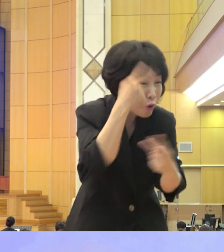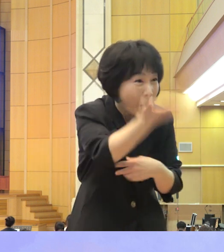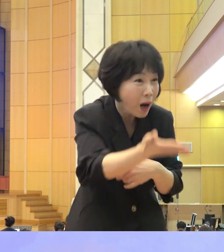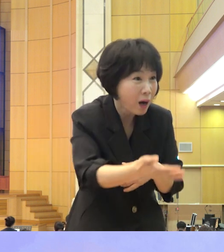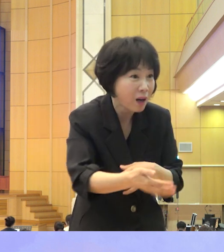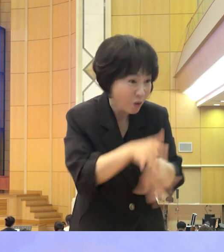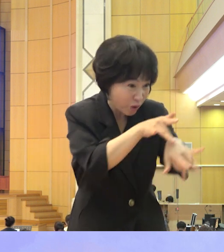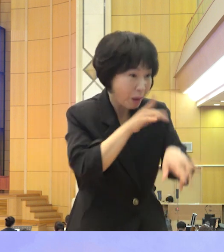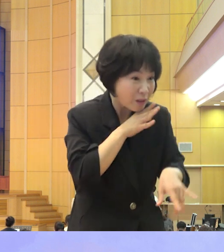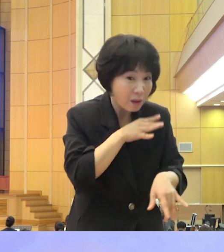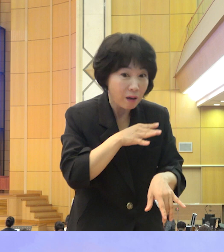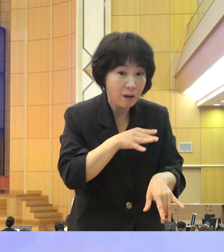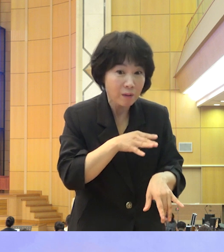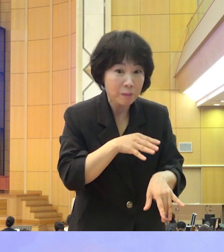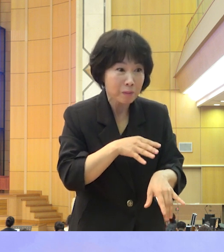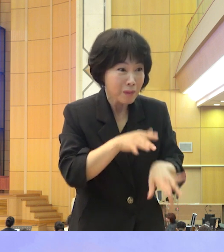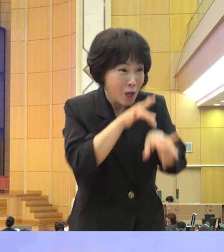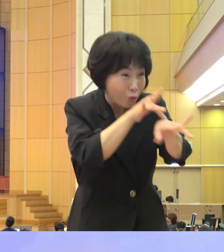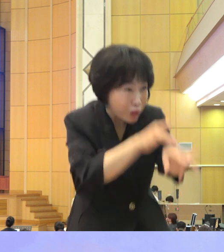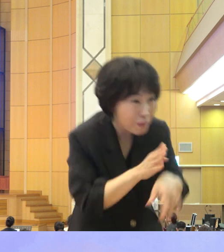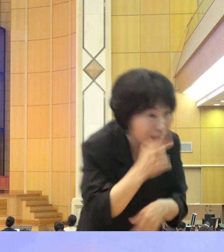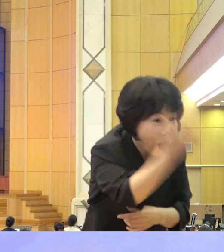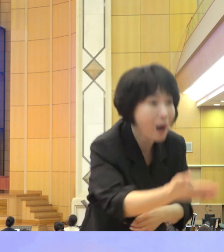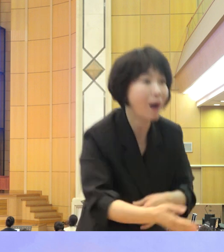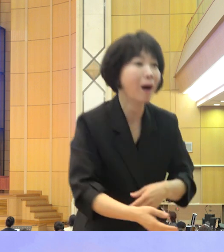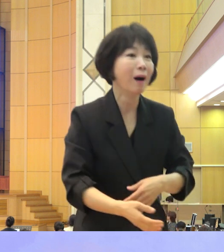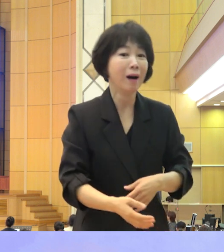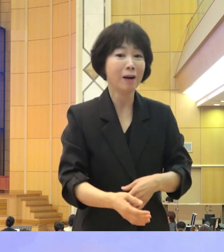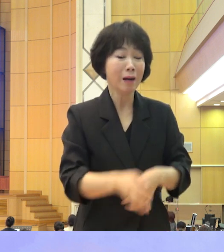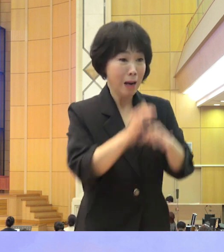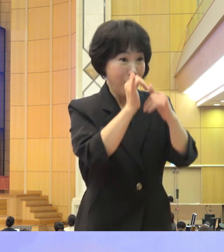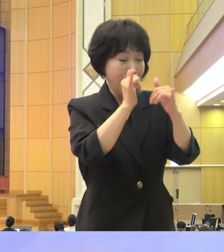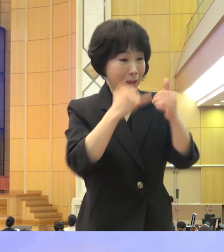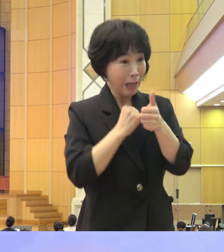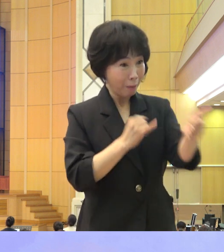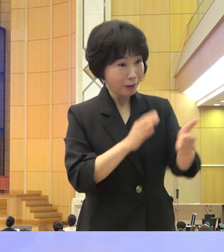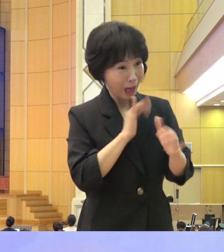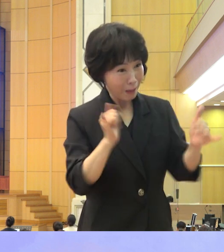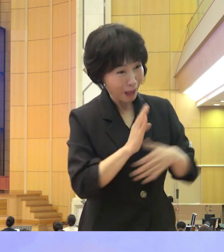떨리는 목소리로 귀신이요 사람이요.